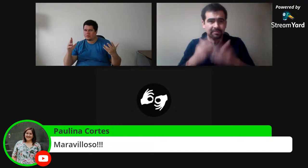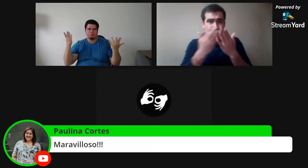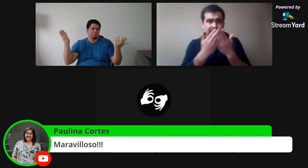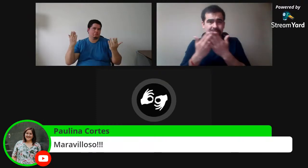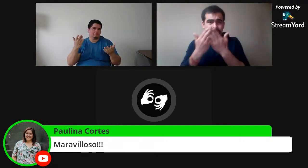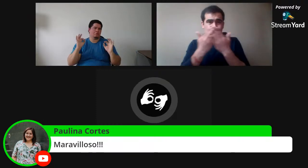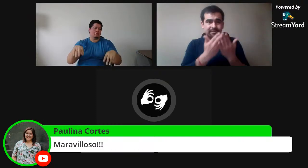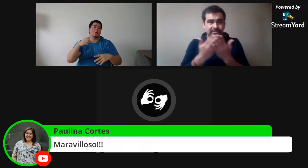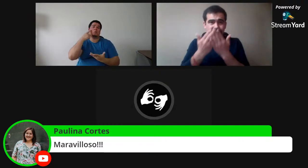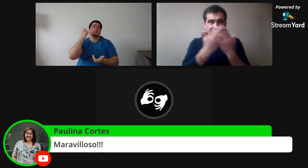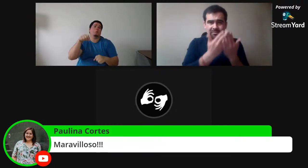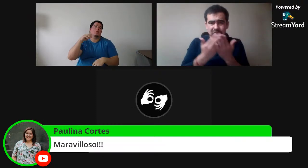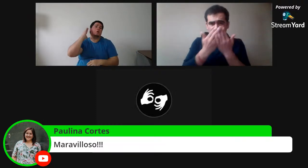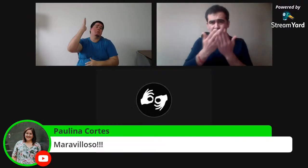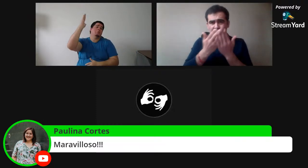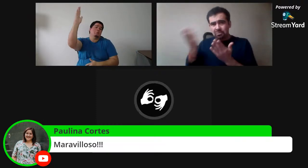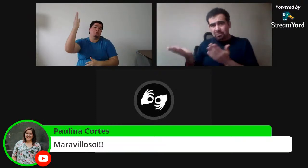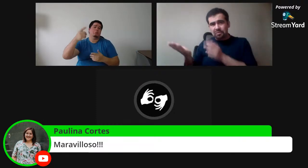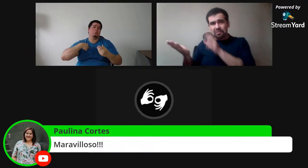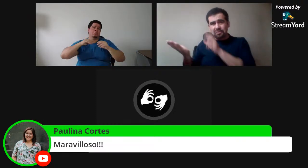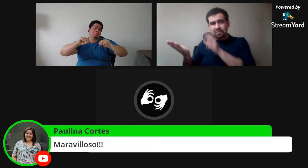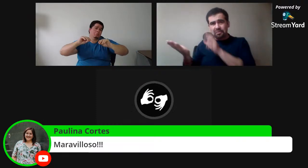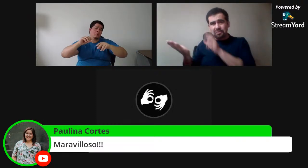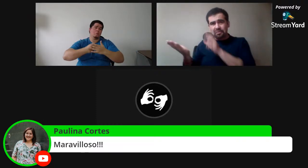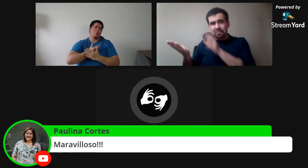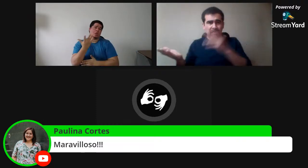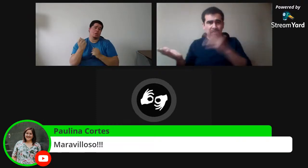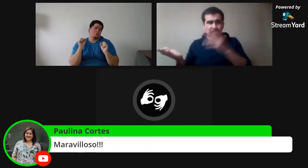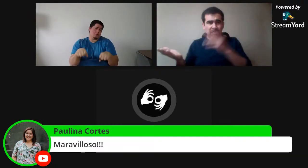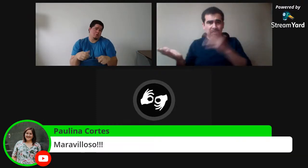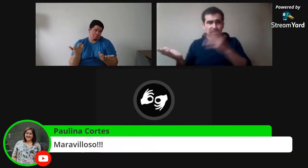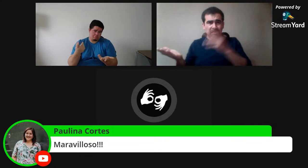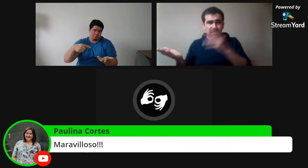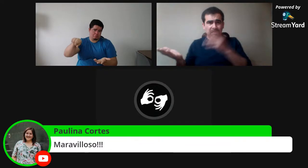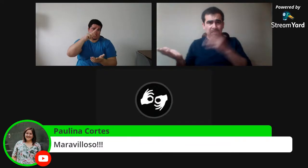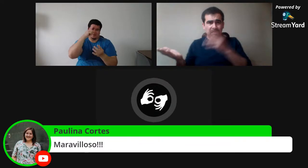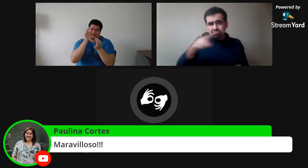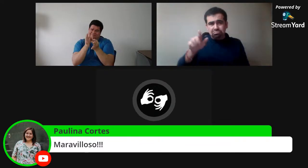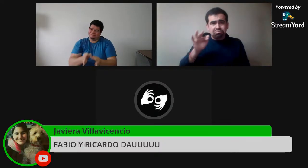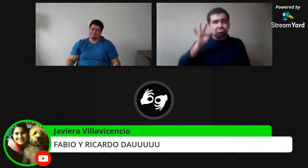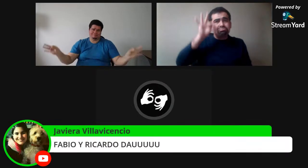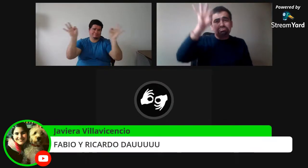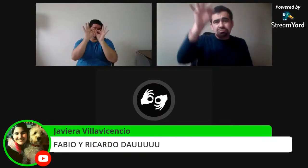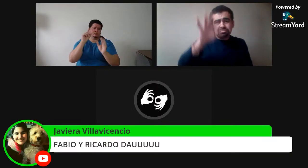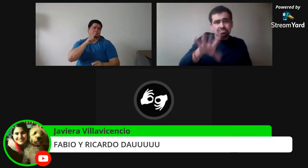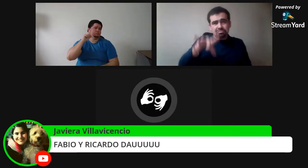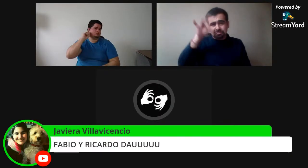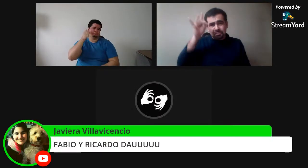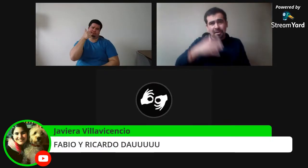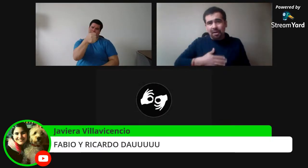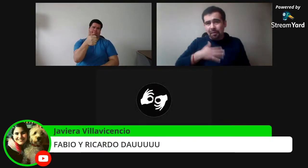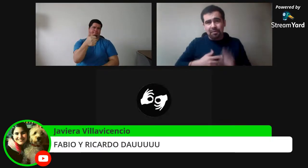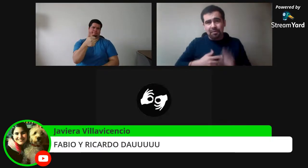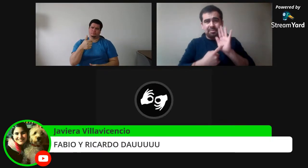Entonces, desde ahora en adelante, como ustedes ya saben, pueden hacer poesía por una parte que es muy diferente al vernáculo visual. Y